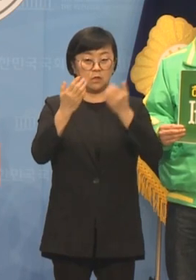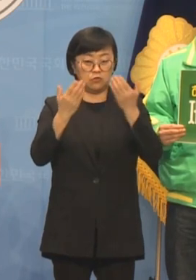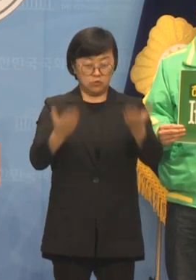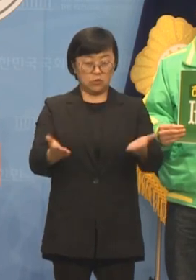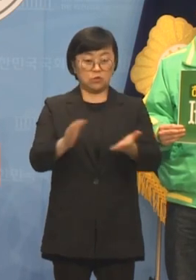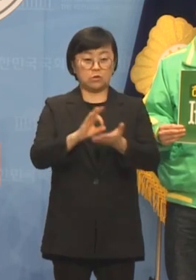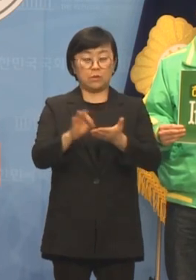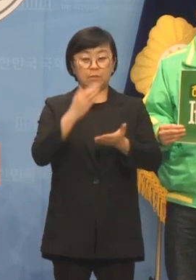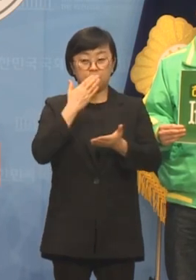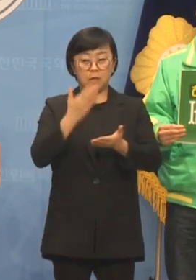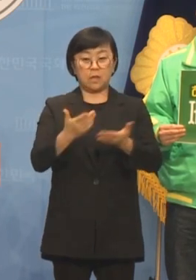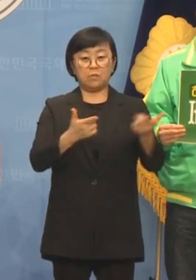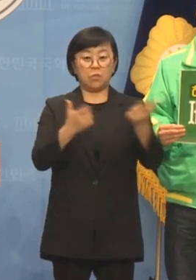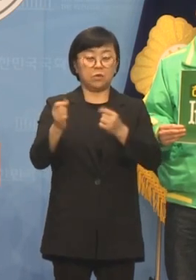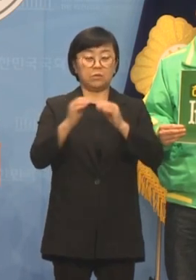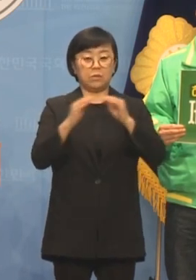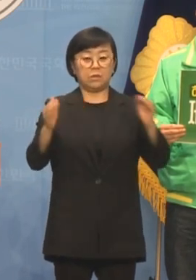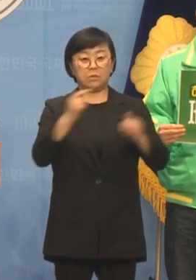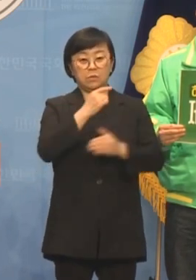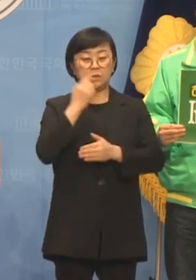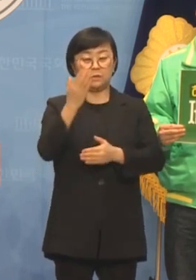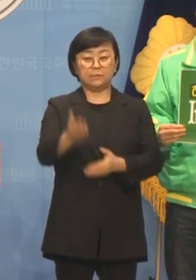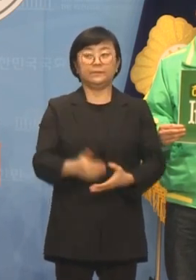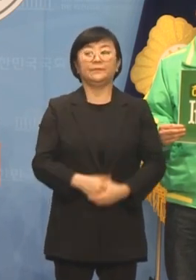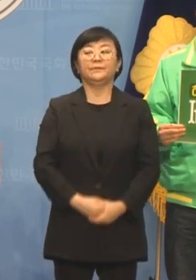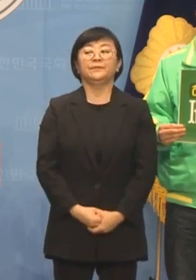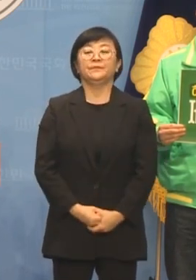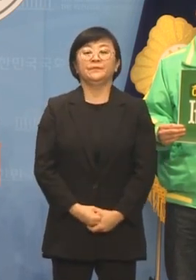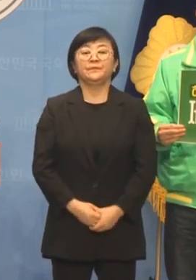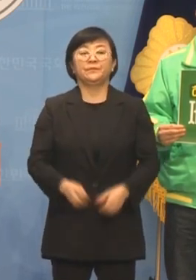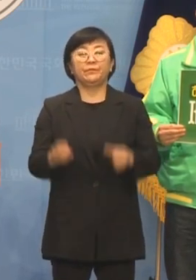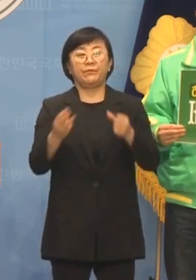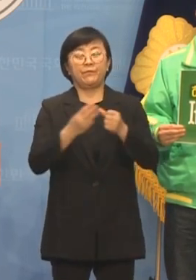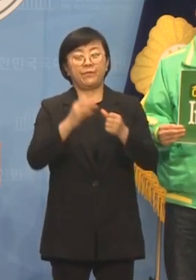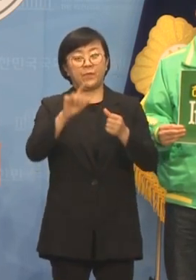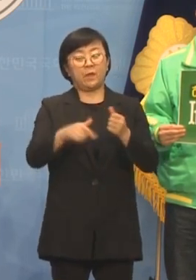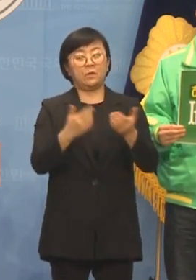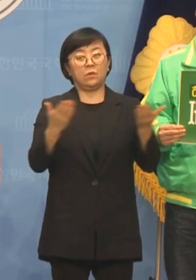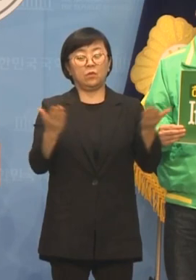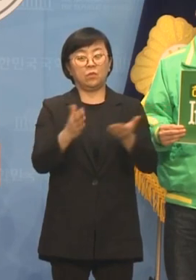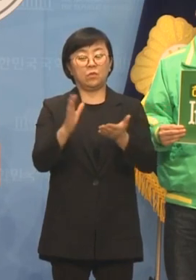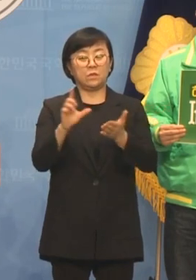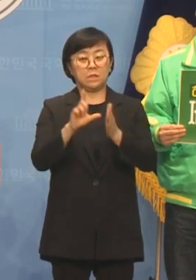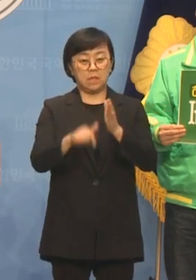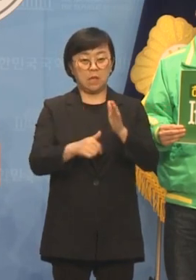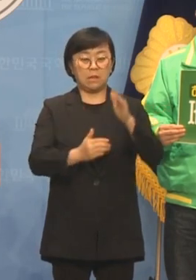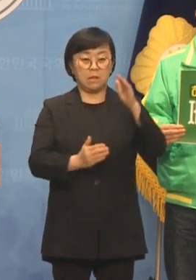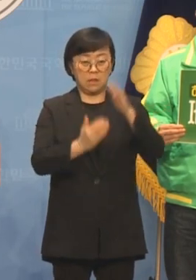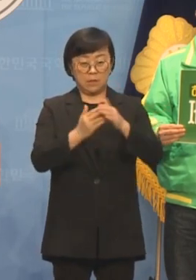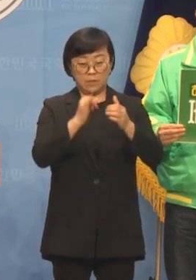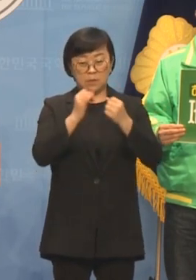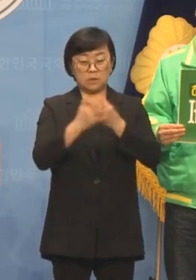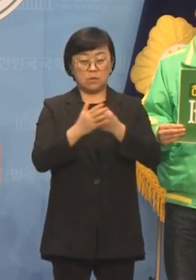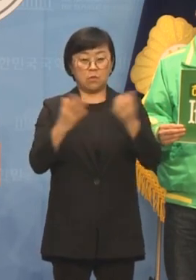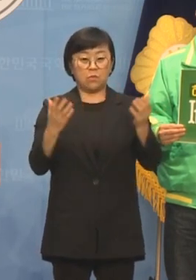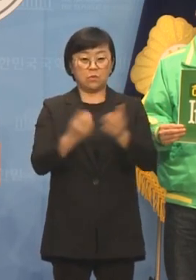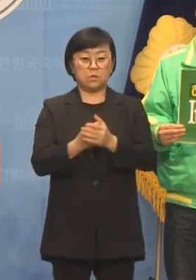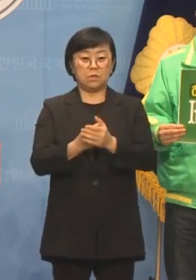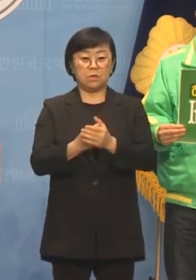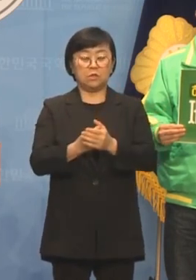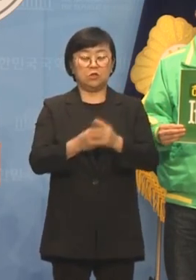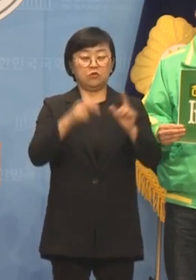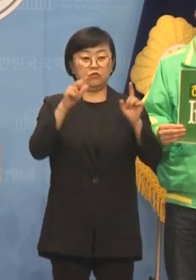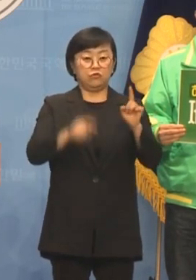있게 모두에게 평등하게 보장하자는 것입니다 셋째 하루 노동시간 상한제를 명확히 해서 온전히 주